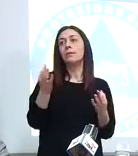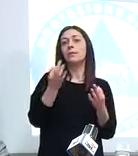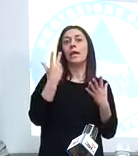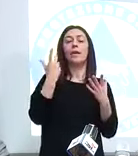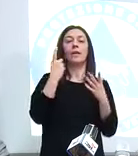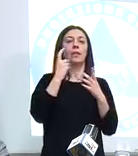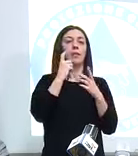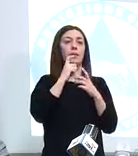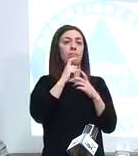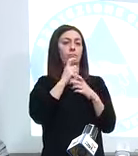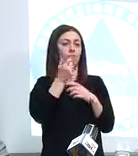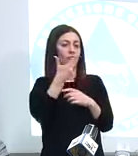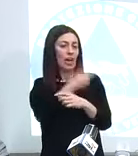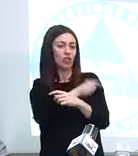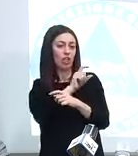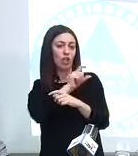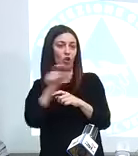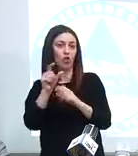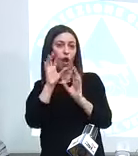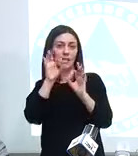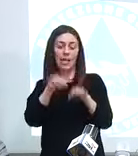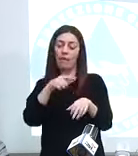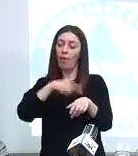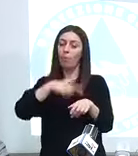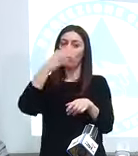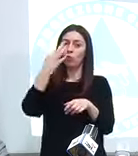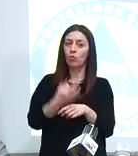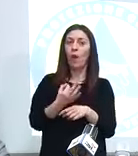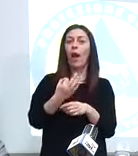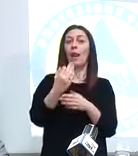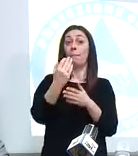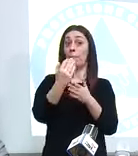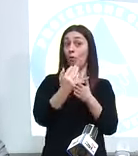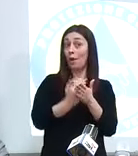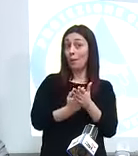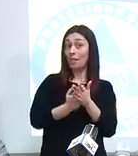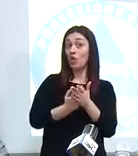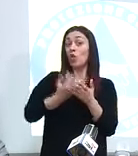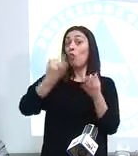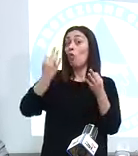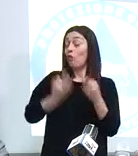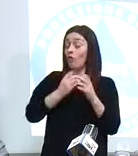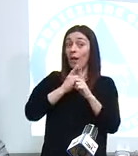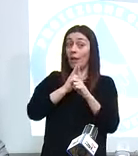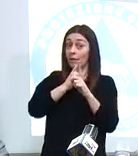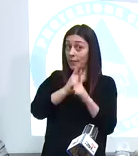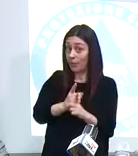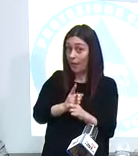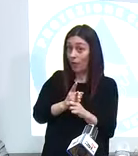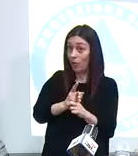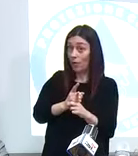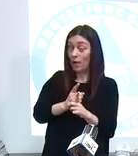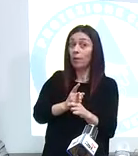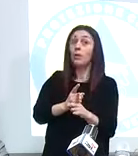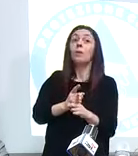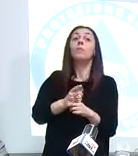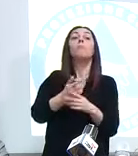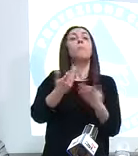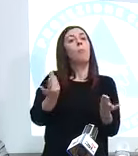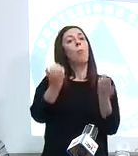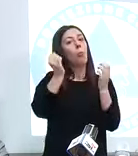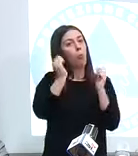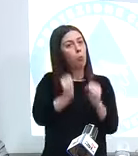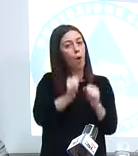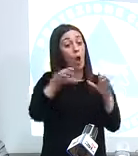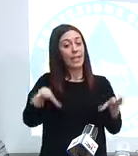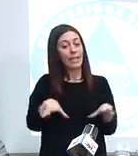se naturalmente la programmazione che ci è stata comunicata ufficialmente verrà rispettata, di cominciare a far partire le lettere